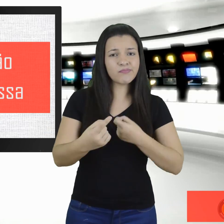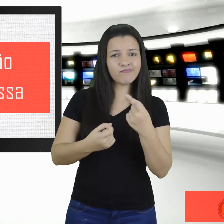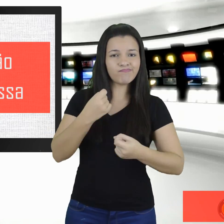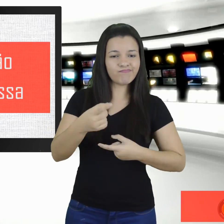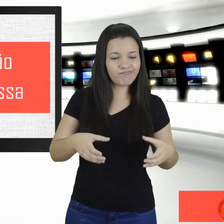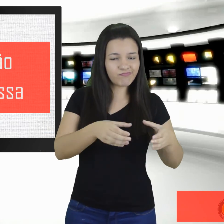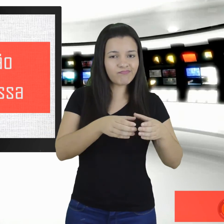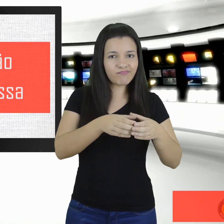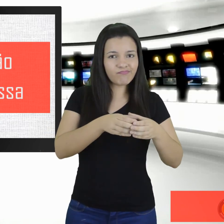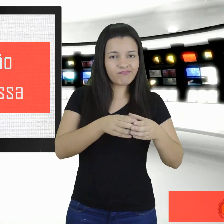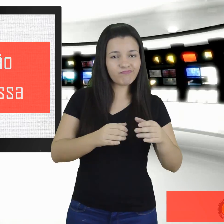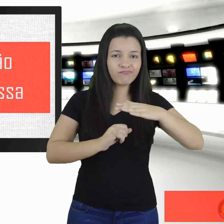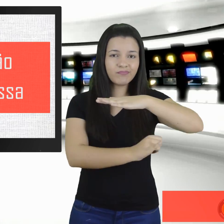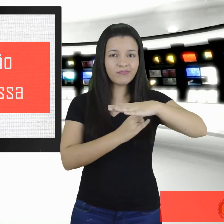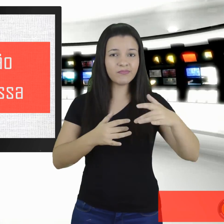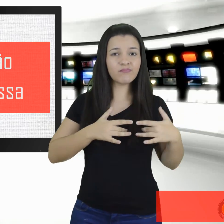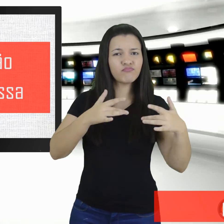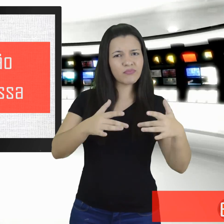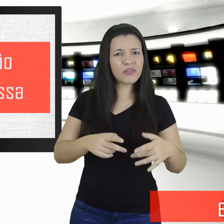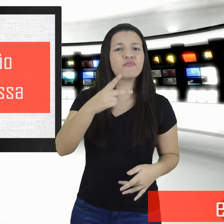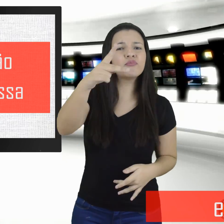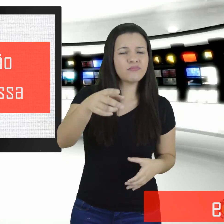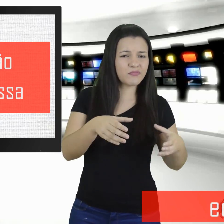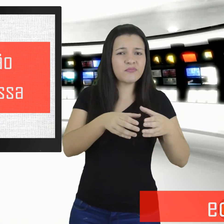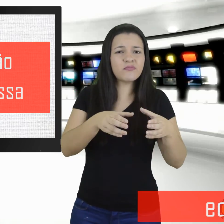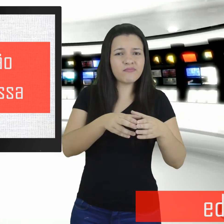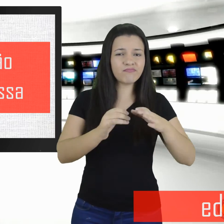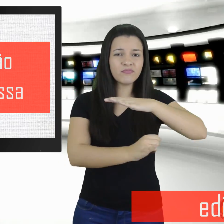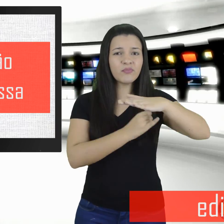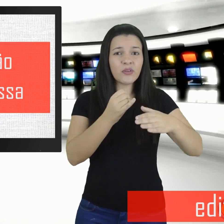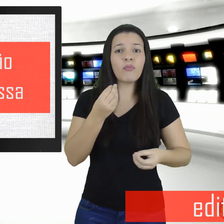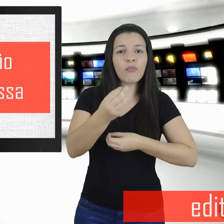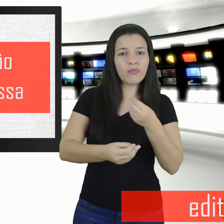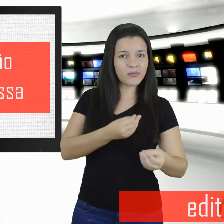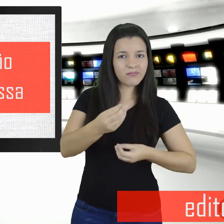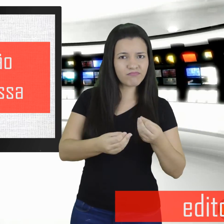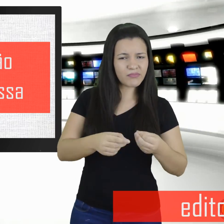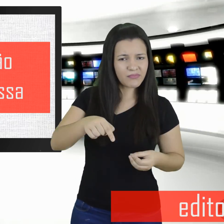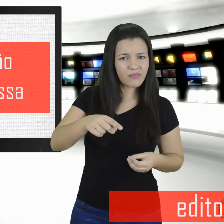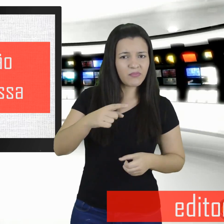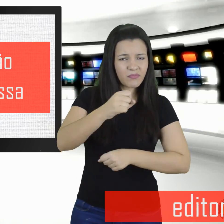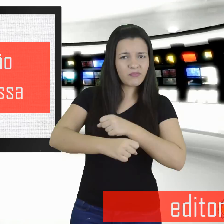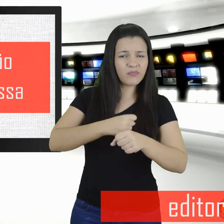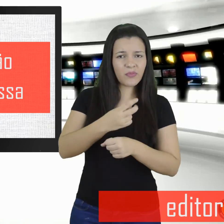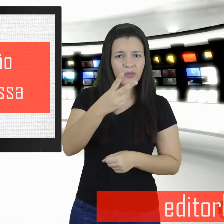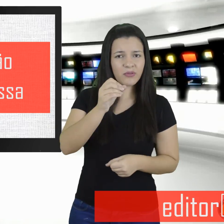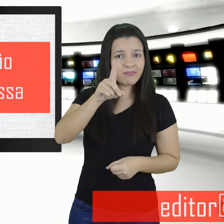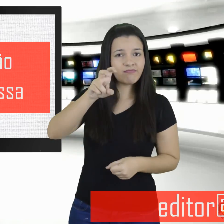entidades filantrópicas. E a sua entidade? Qual a situação neste ano que se encerra e